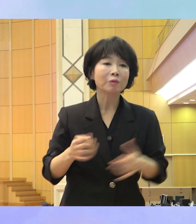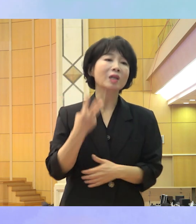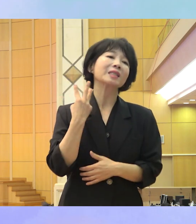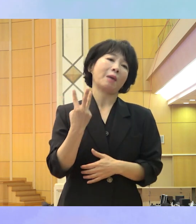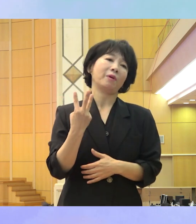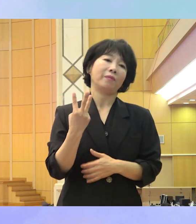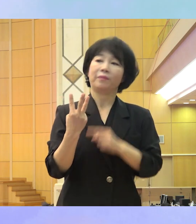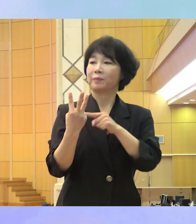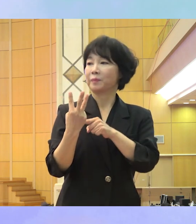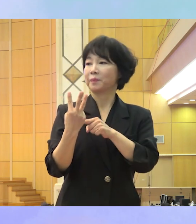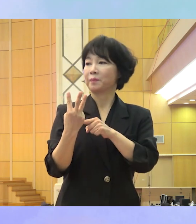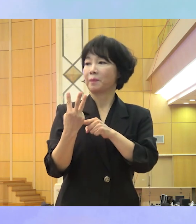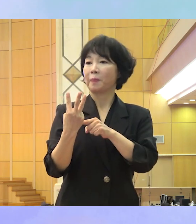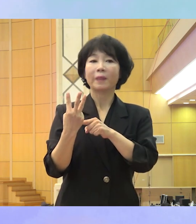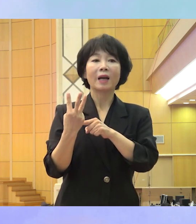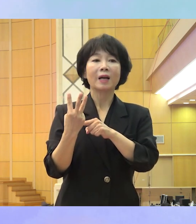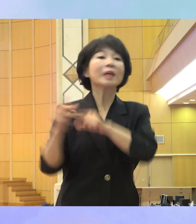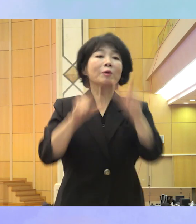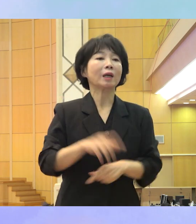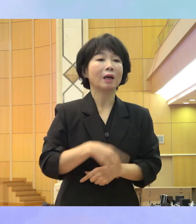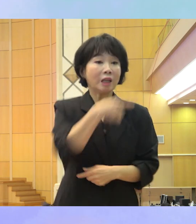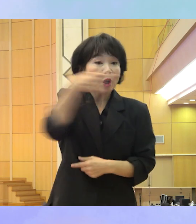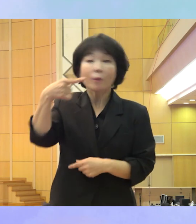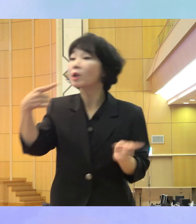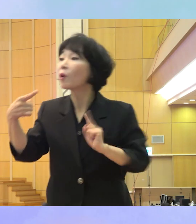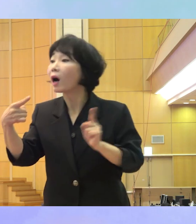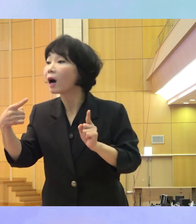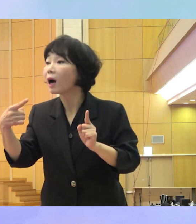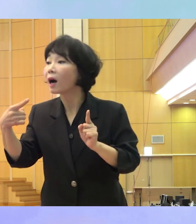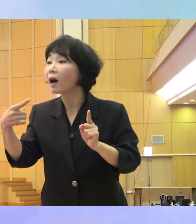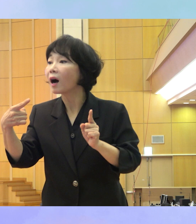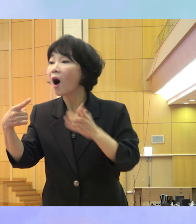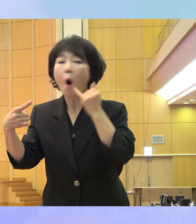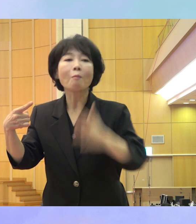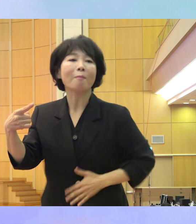들어가요. 배 안에 있을 때 태생,